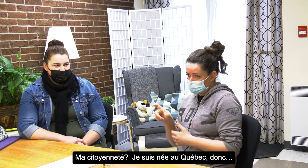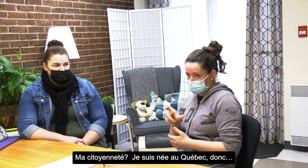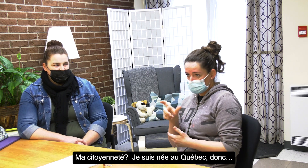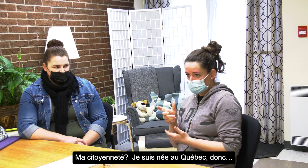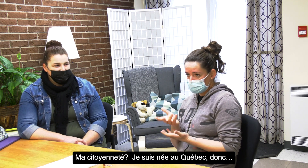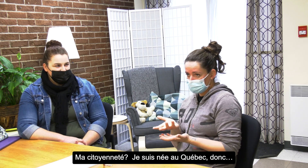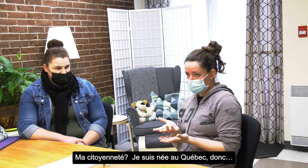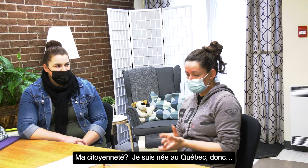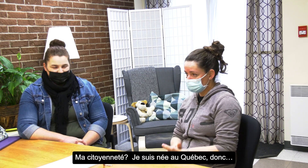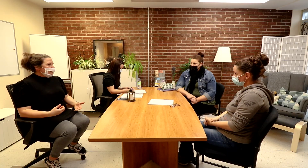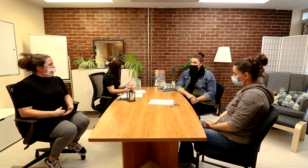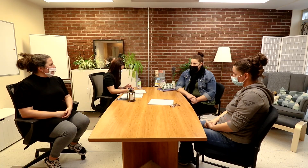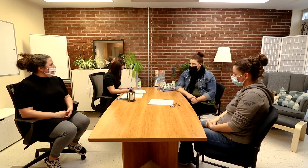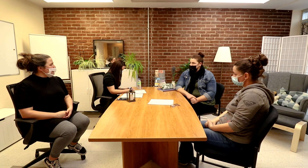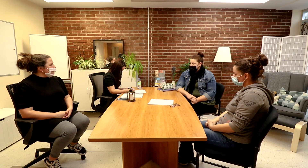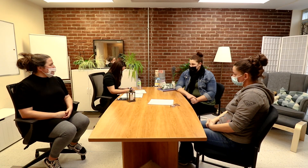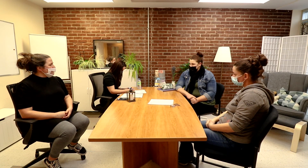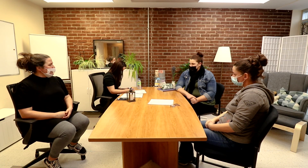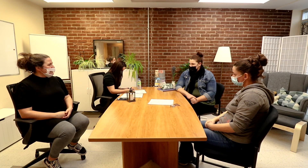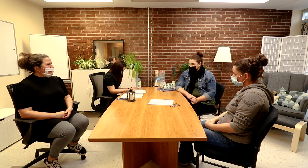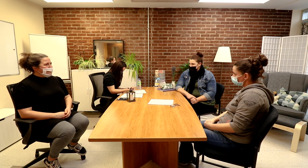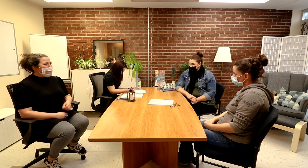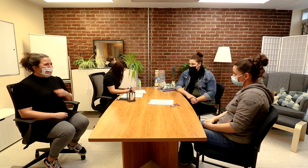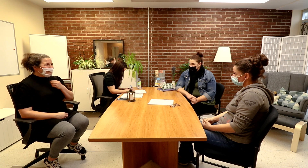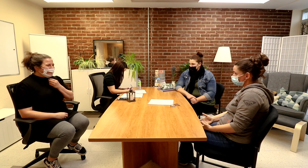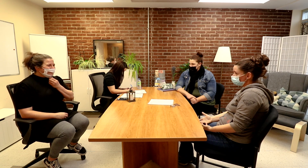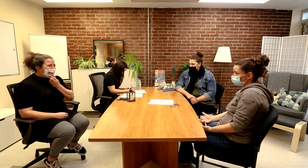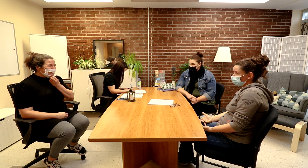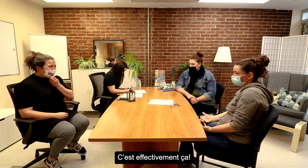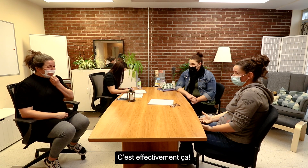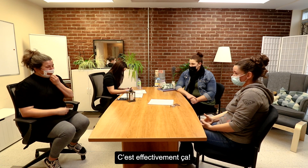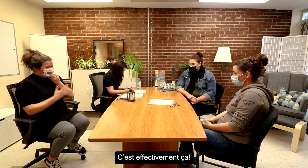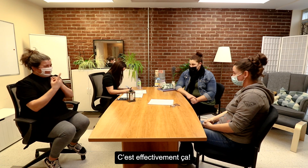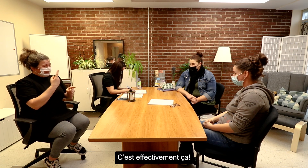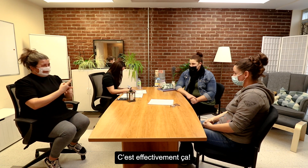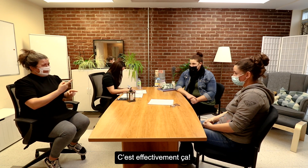Ben, je suis née au Canada, c'est donc ça, je suis canadienne. Effectivement.